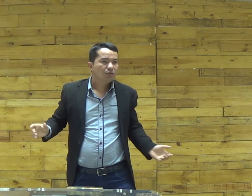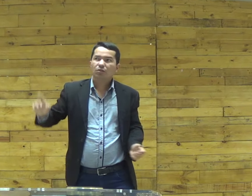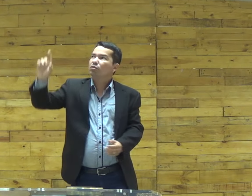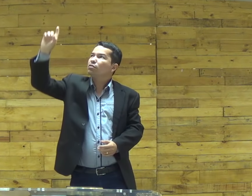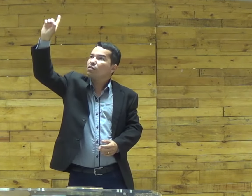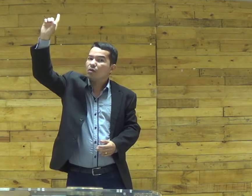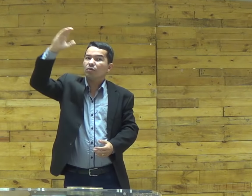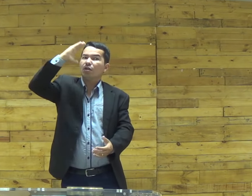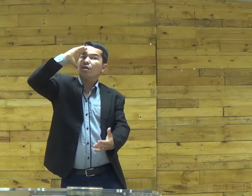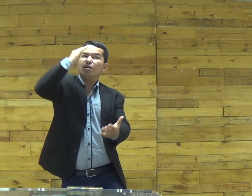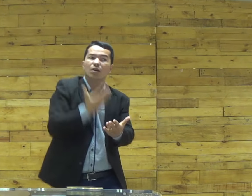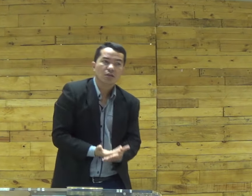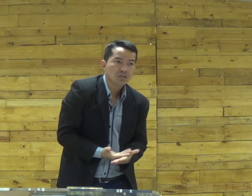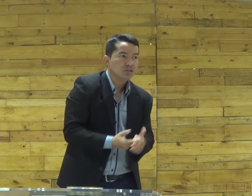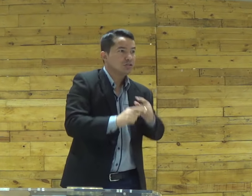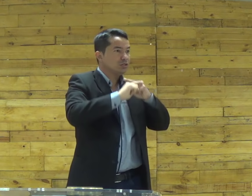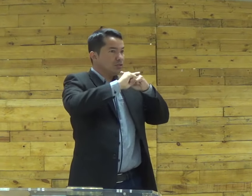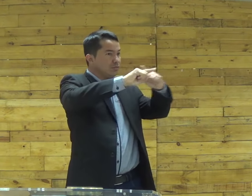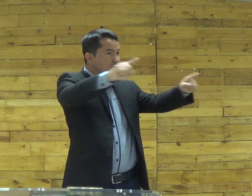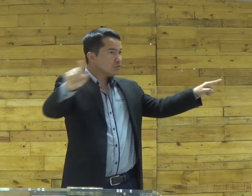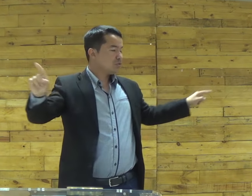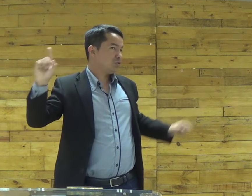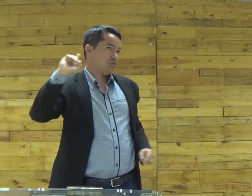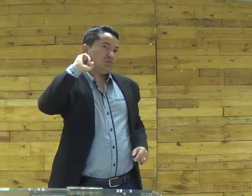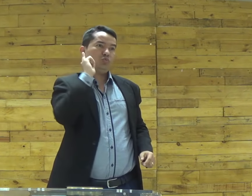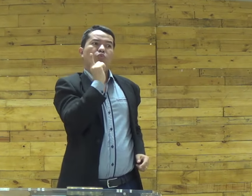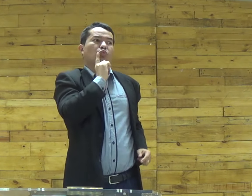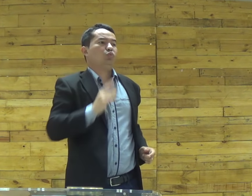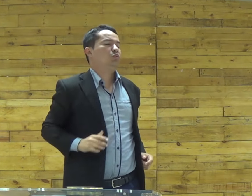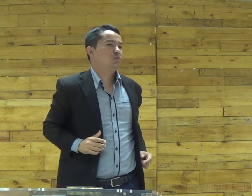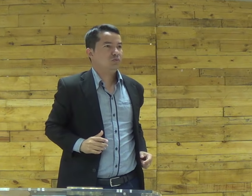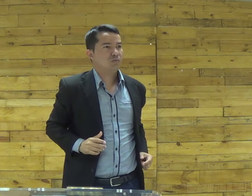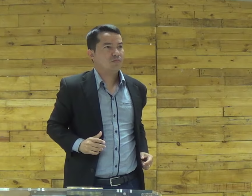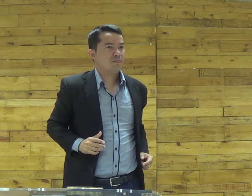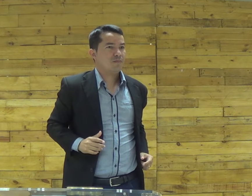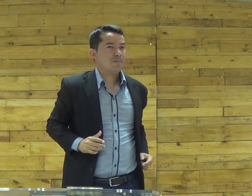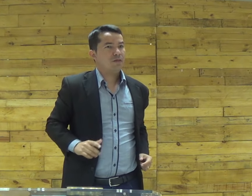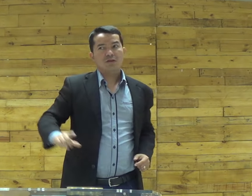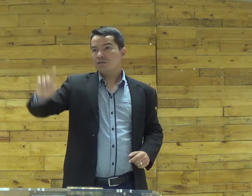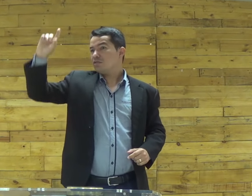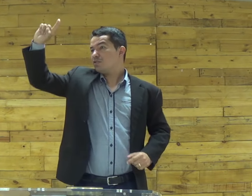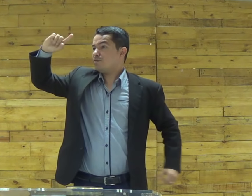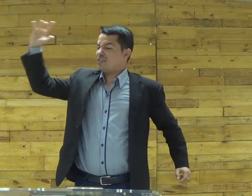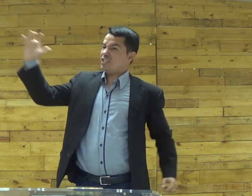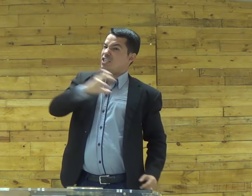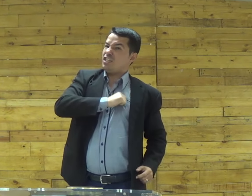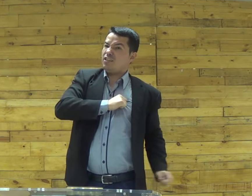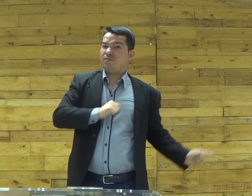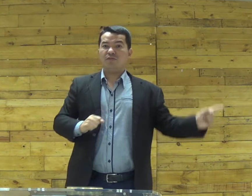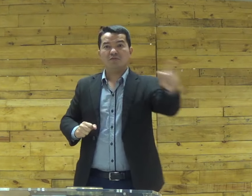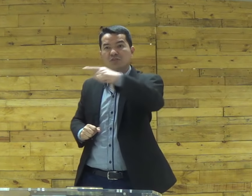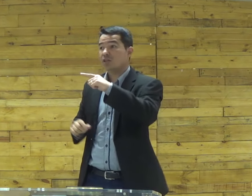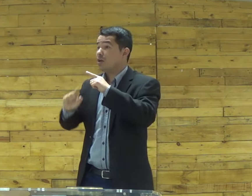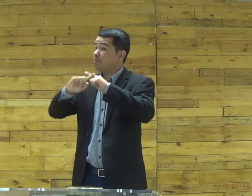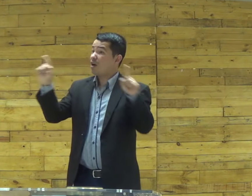pode. Deus acredita em vocês. Acredita em vocês surdos.